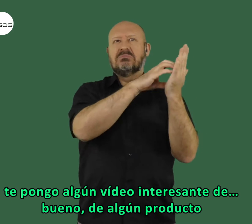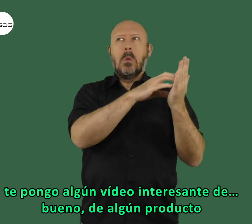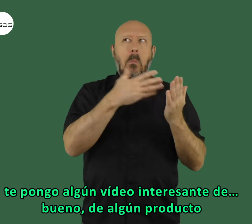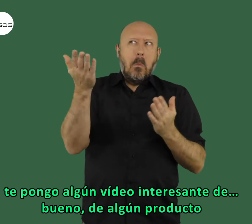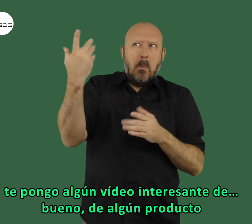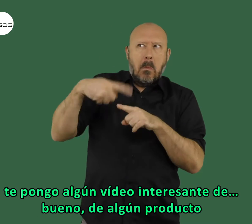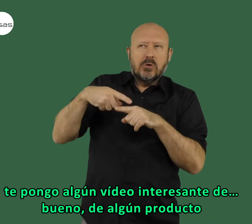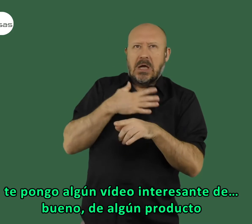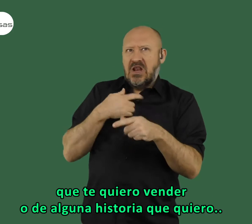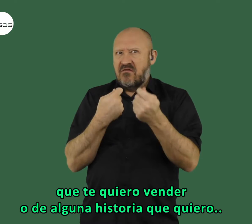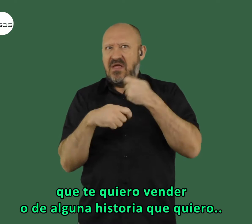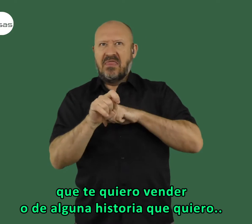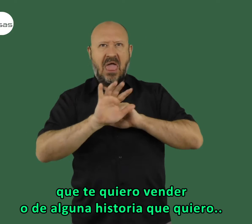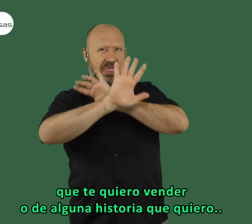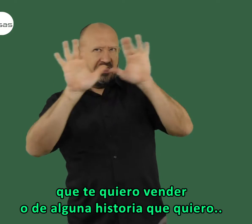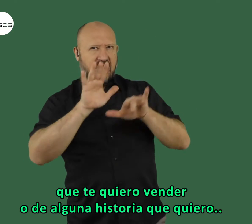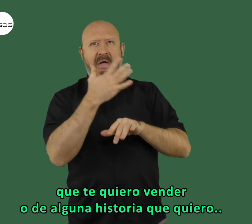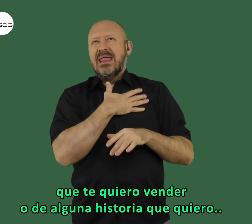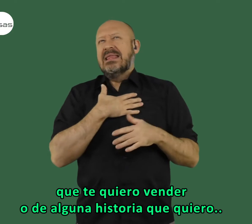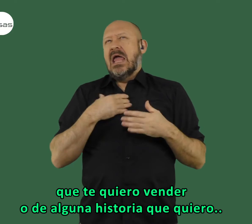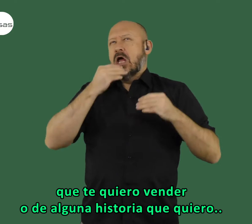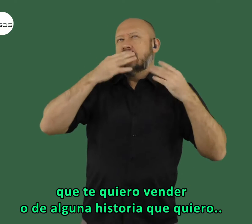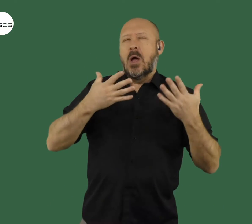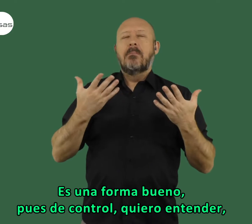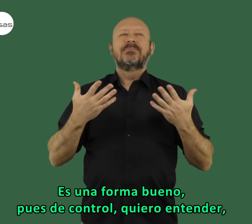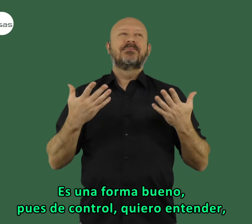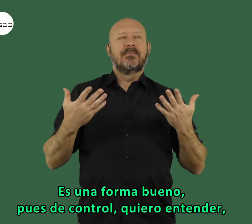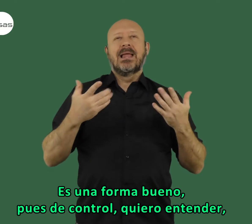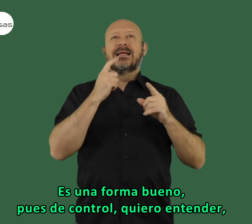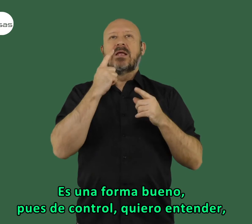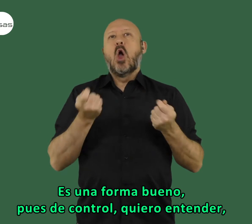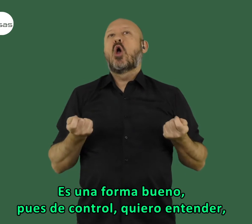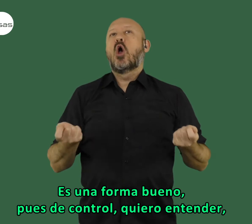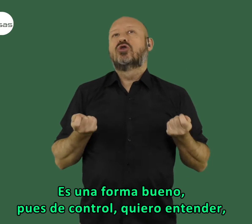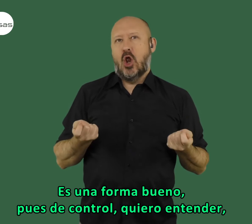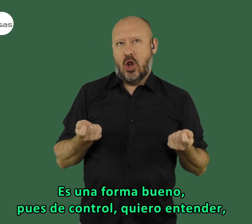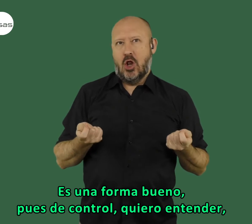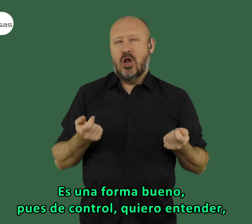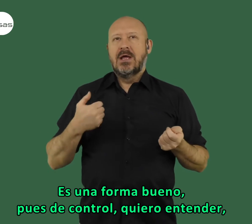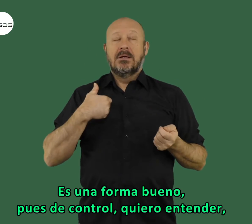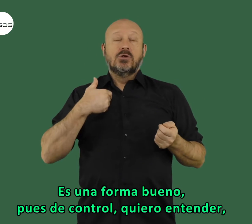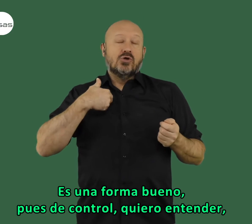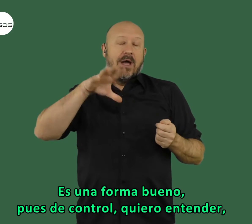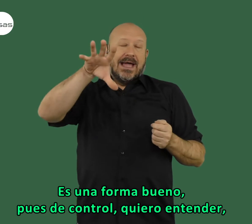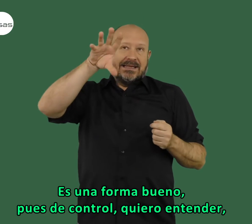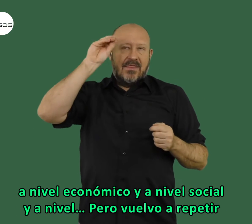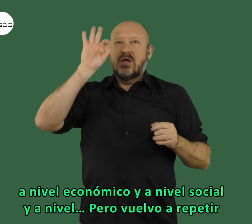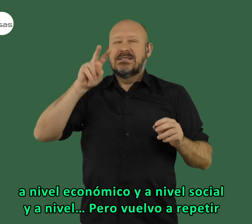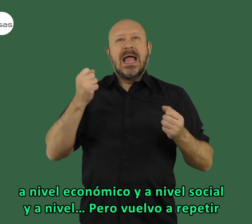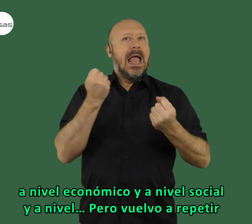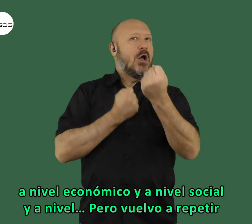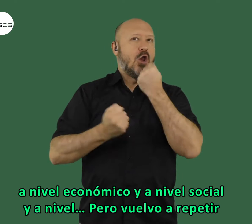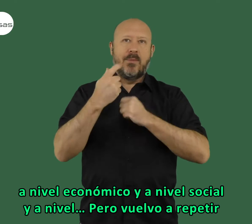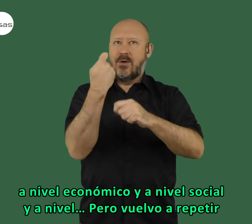interesante de algún producto que te quiero vender o de alguna historia que quiero. Y es una forma, pues de control. Quiero entender a